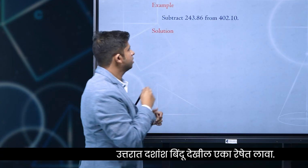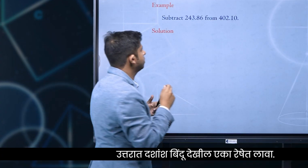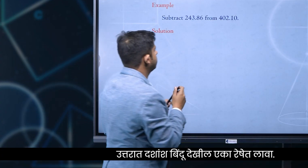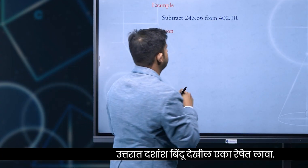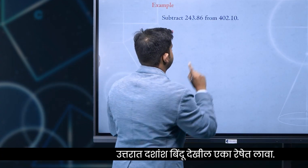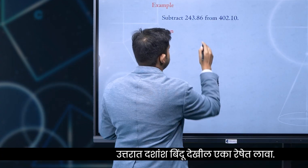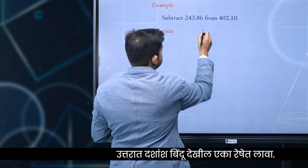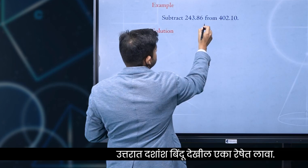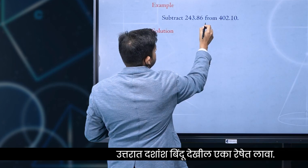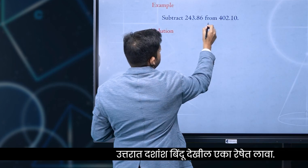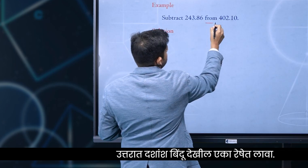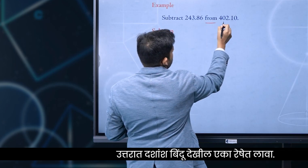लावा.